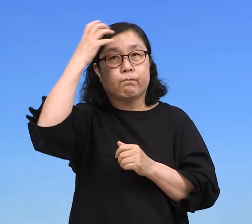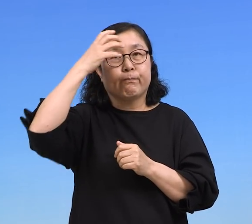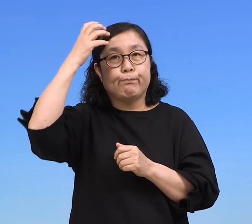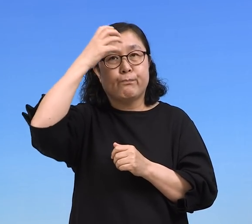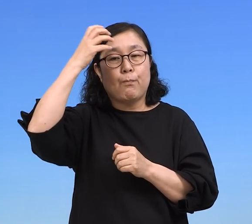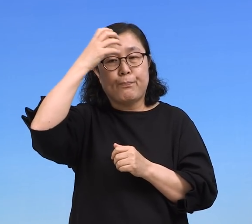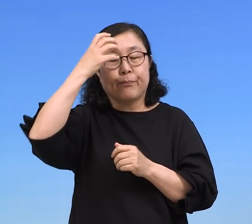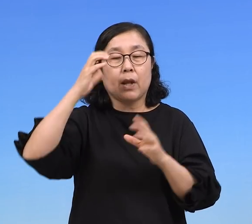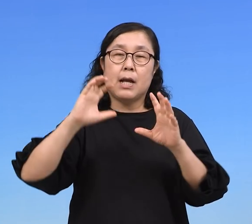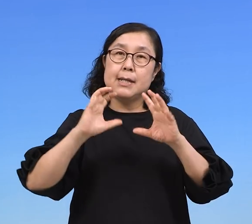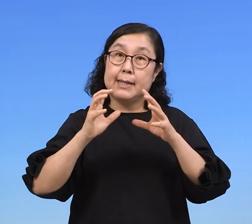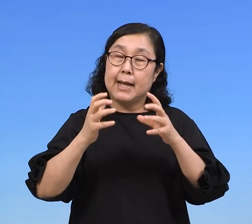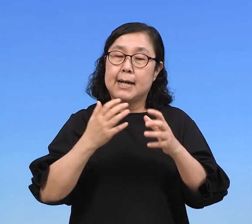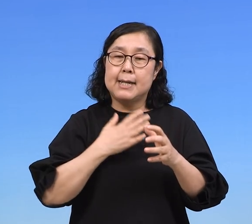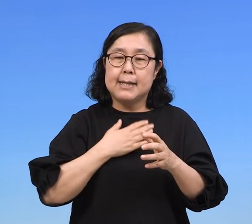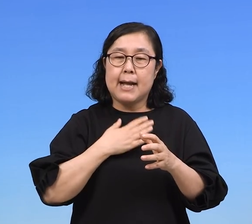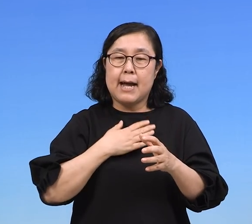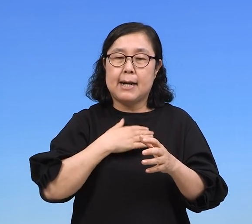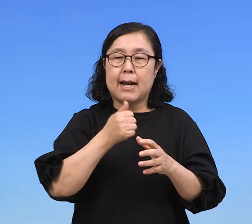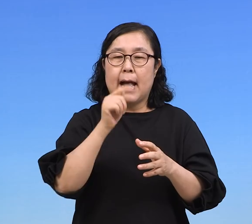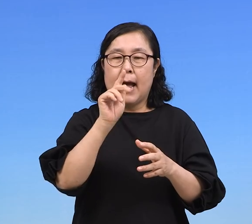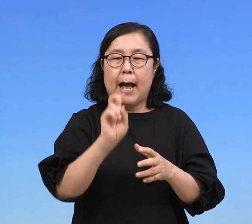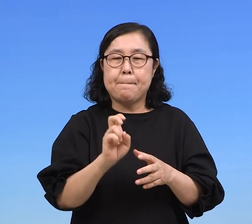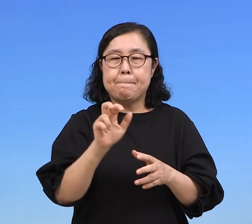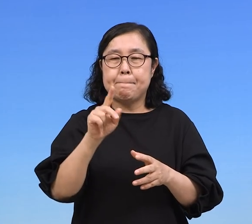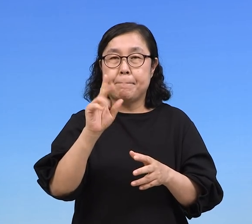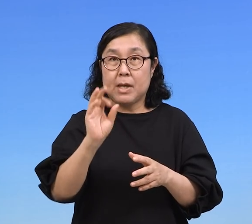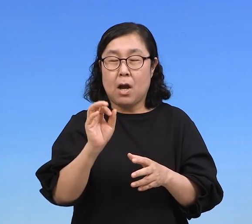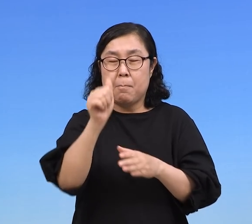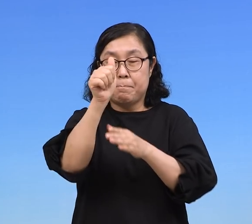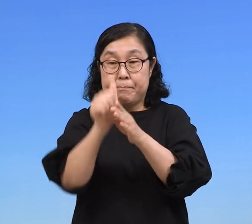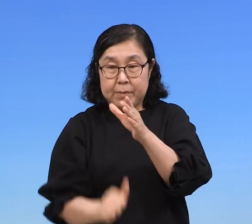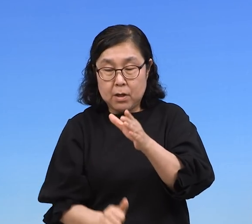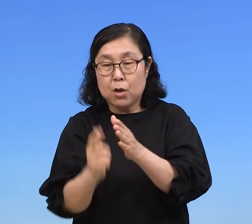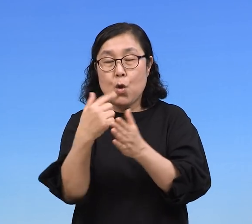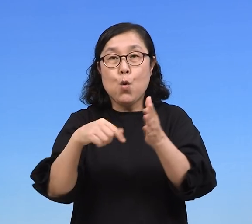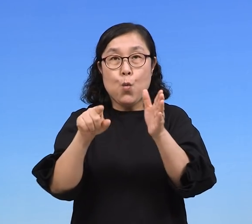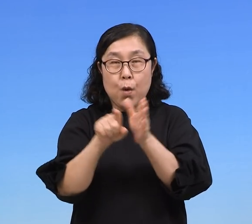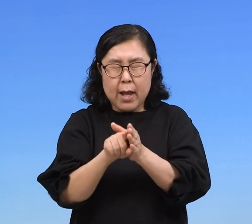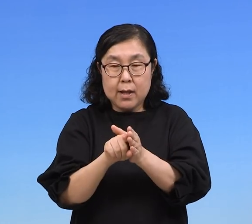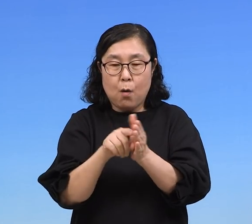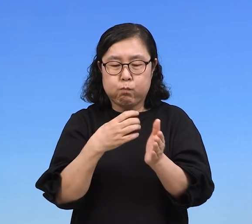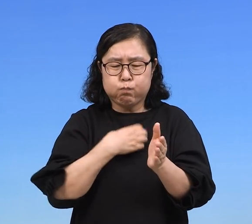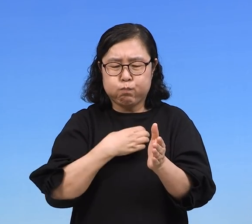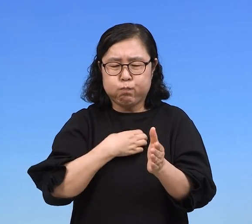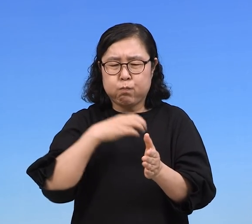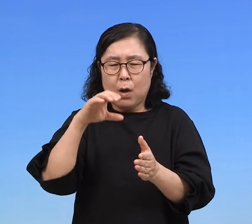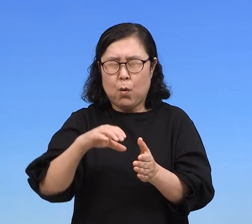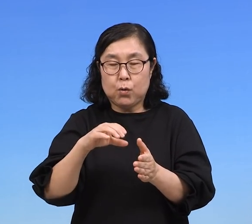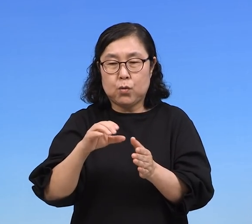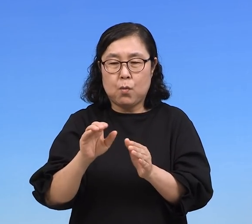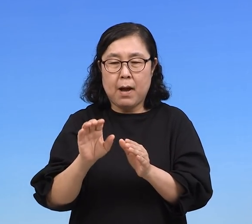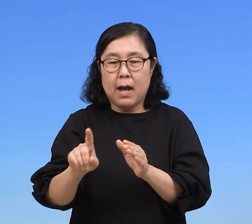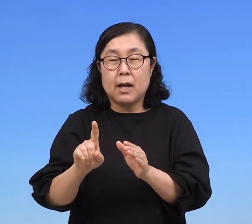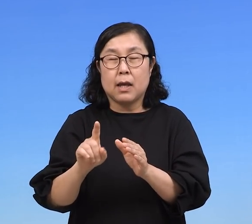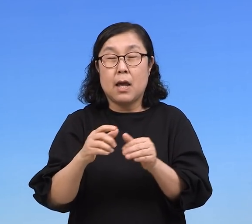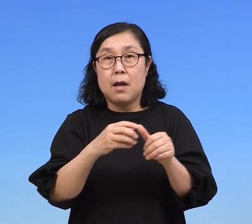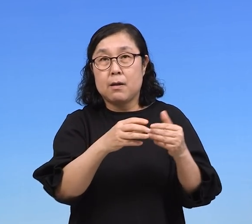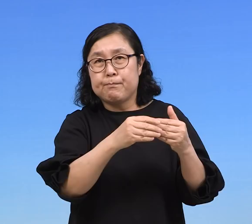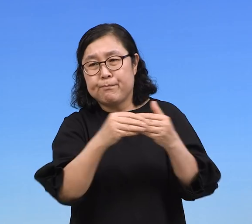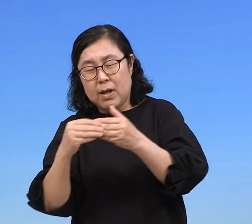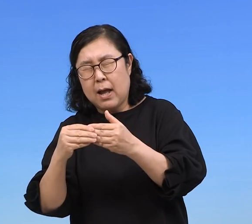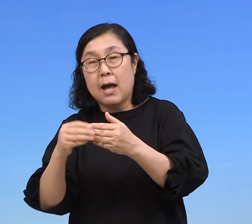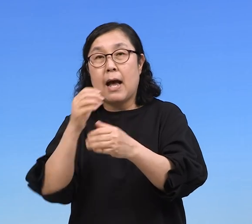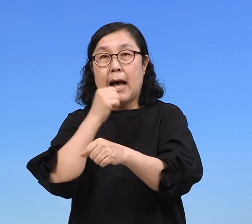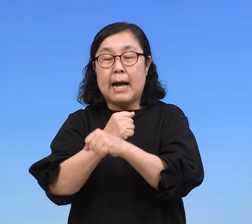영적인 세계는요, 나를 올무에 빠뜨리려고 이렇게 그 지뢰밭으로 몰고 가는, 나를 올무에